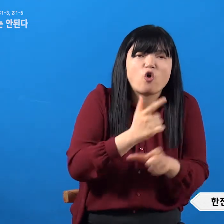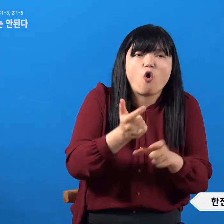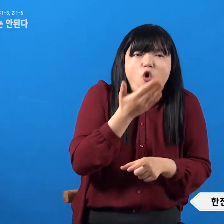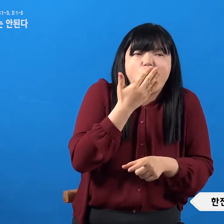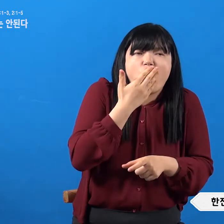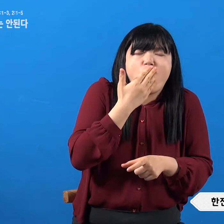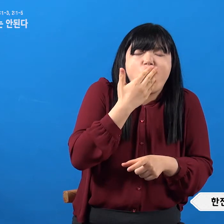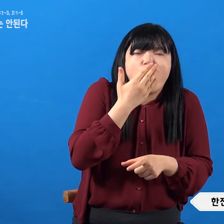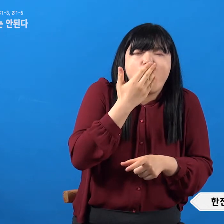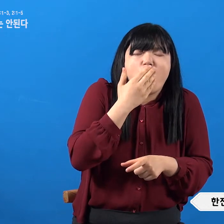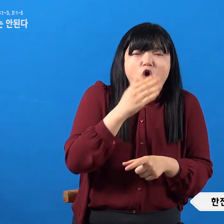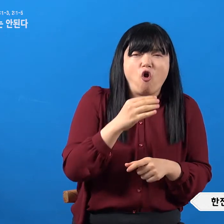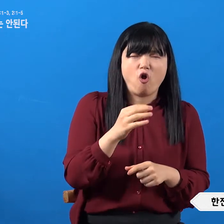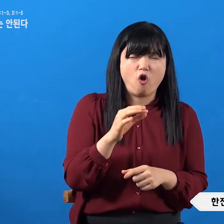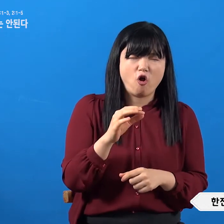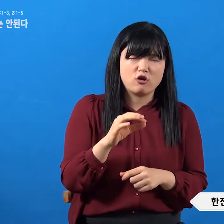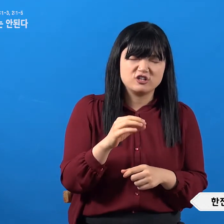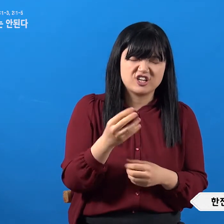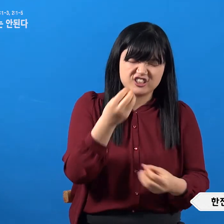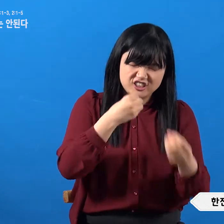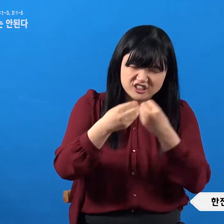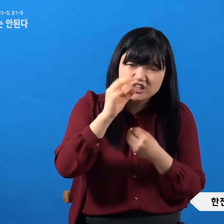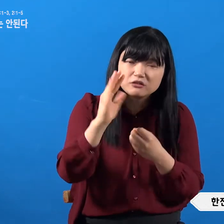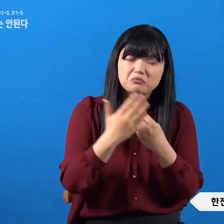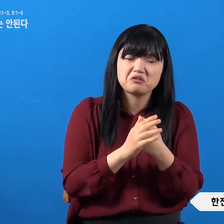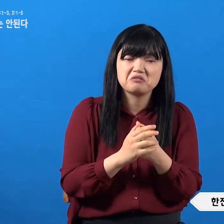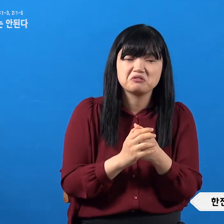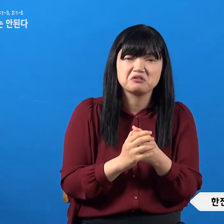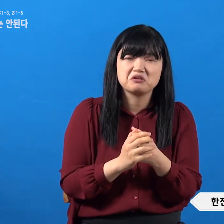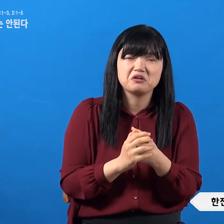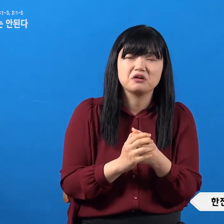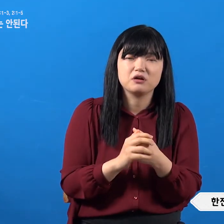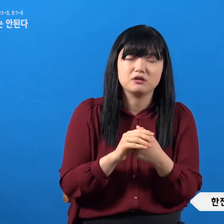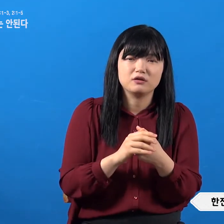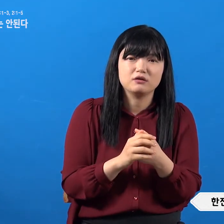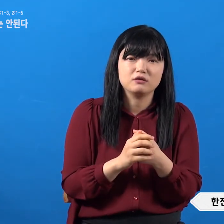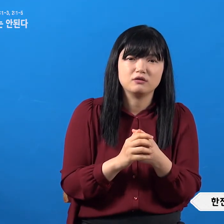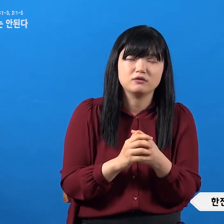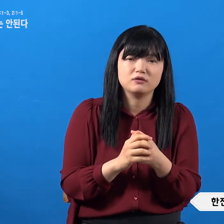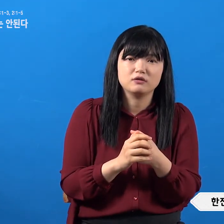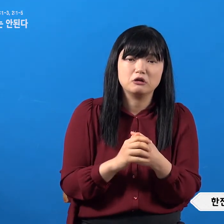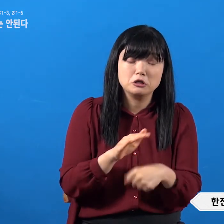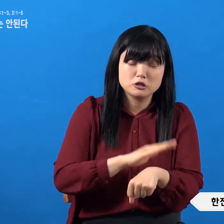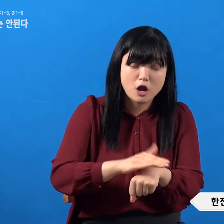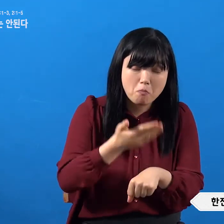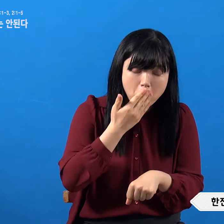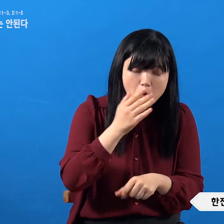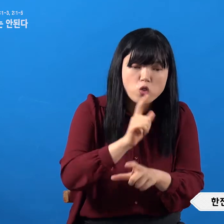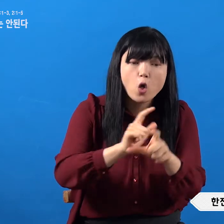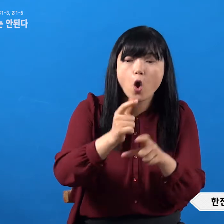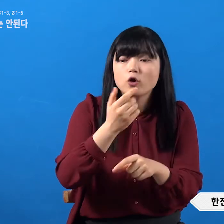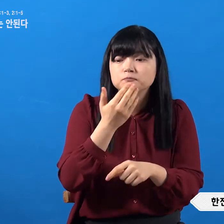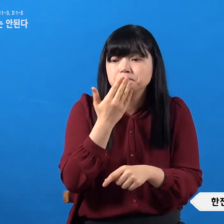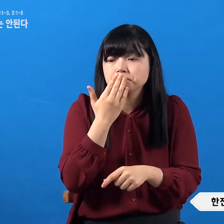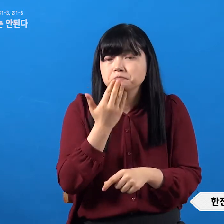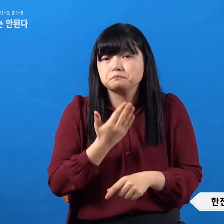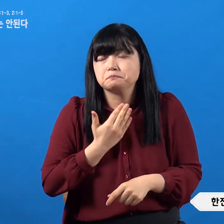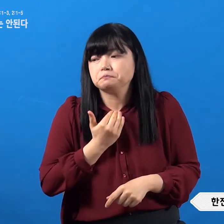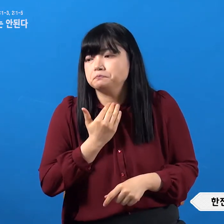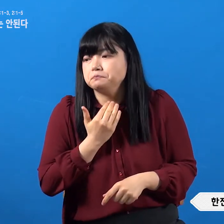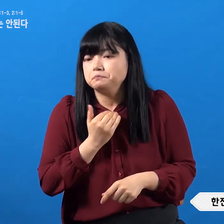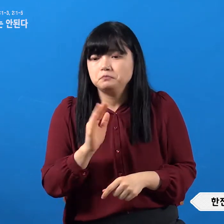않습니까? 한 번, 두 번 잘 먹고는 에이 별거 아니네 그러는 사람 없습니다. 잘 먹으면 막 더 식욕이